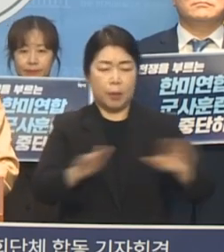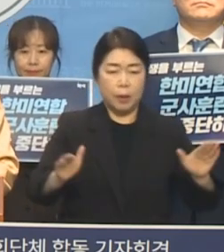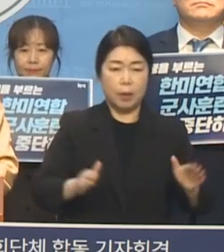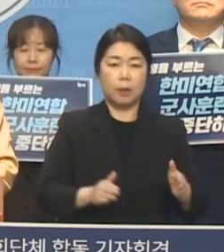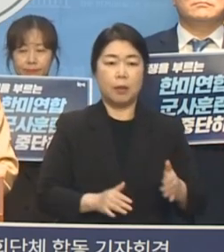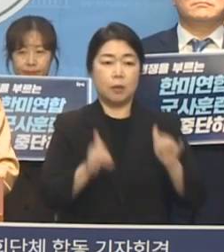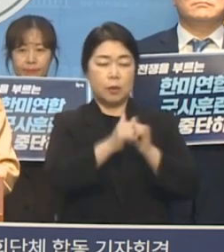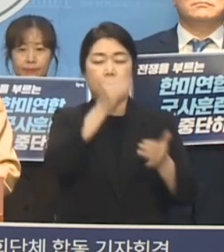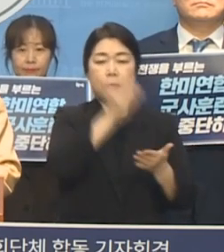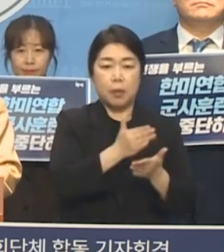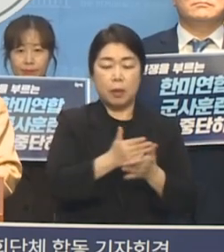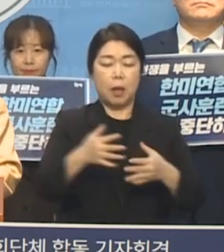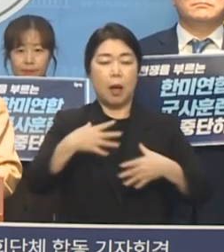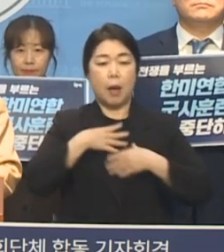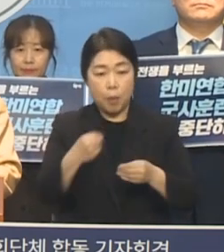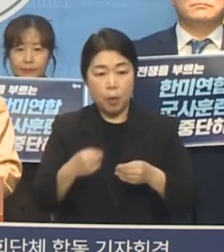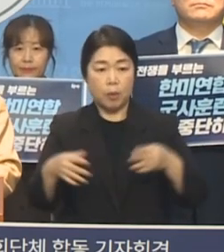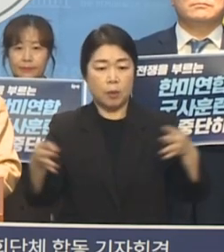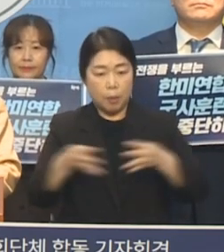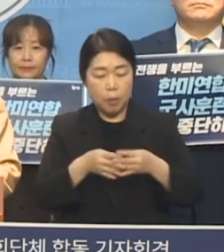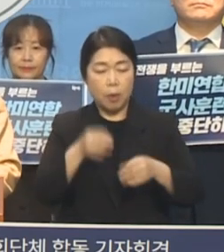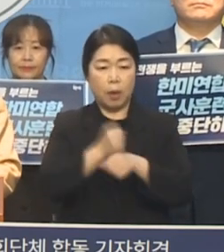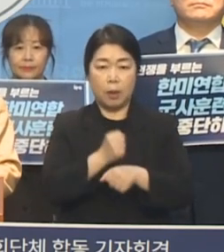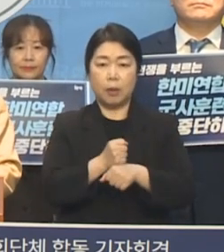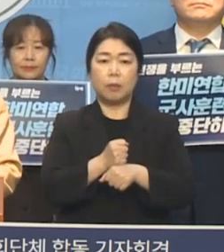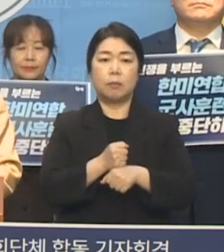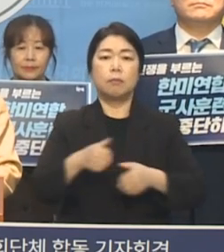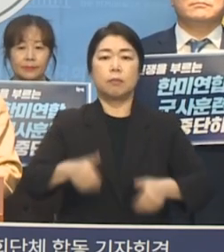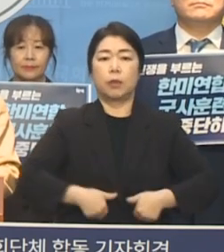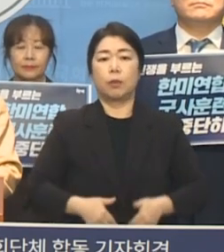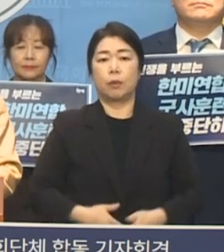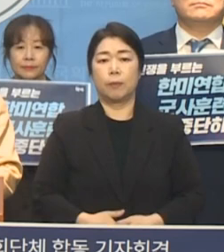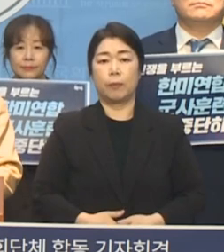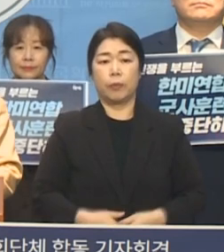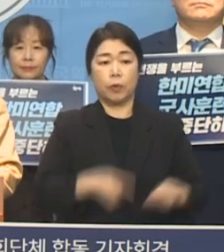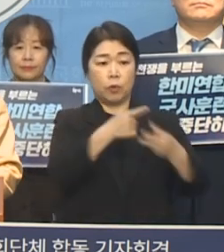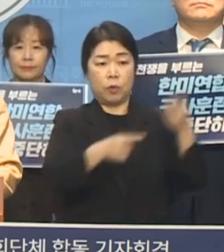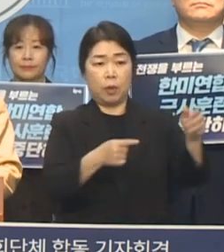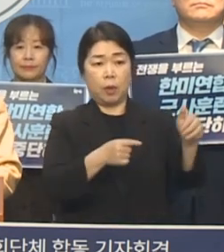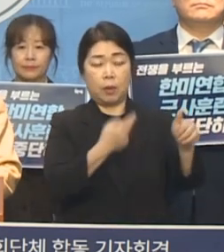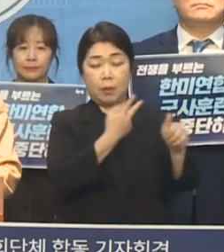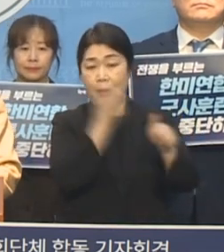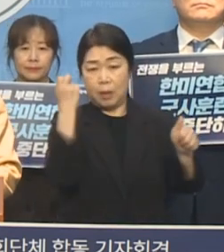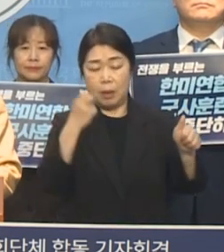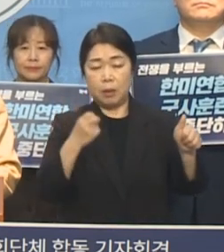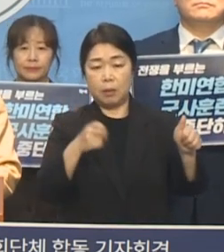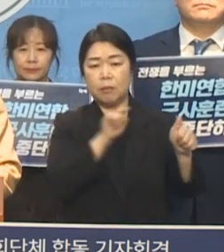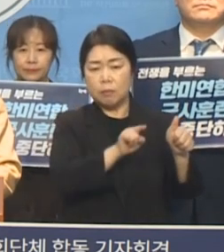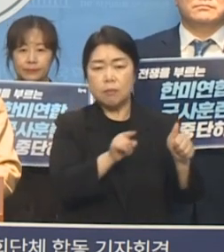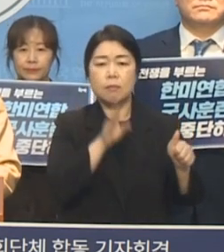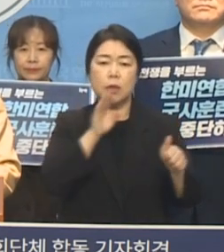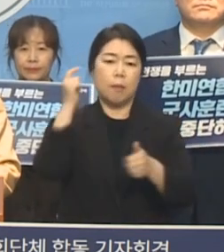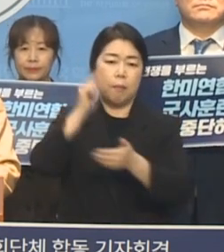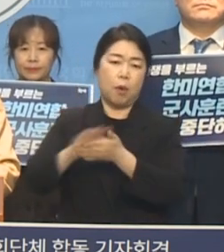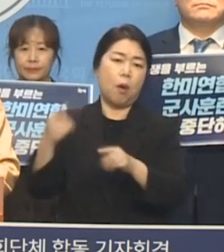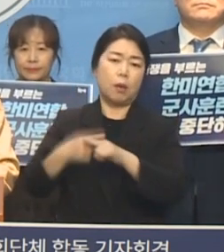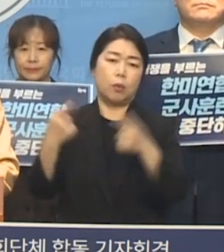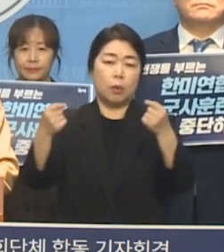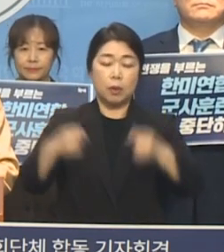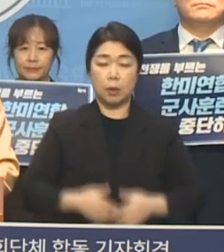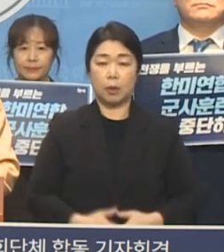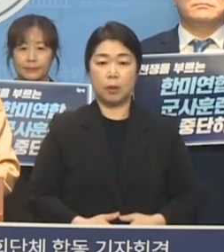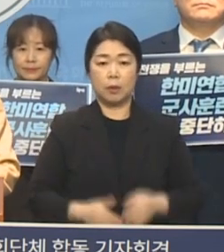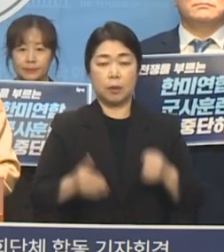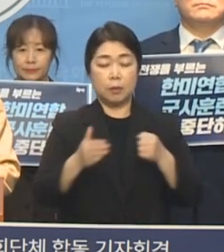것입니다. 윤석열 탄핵이 평화입니다. 한미 군사 연습의 도발주의적 전쟁 촉발도 이로써